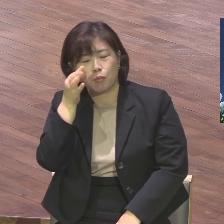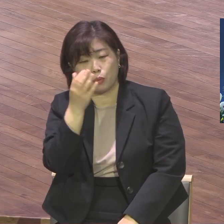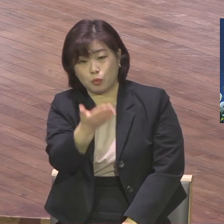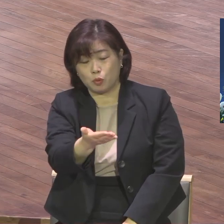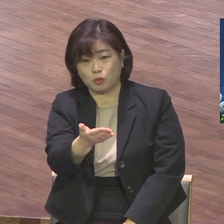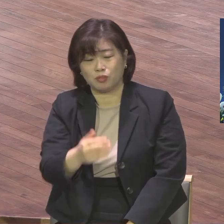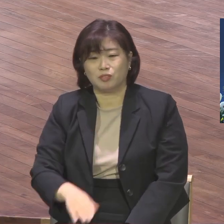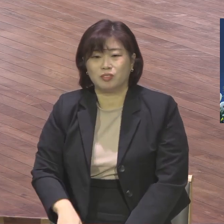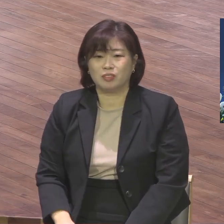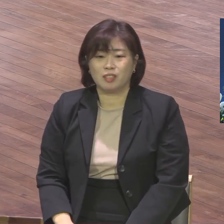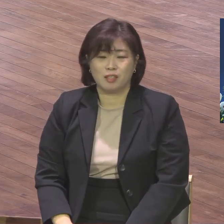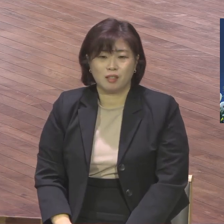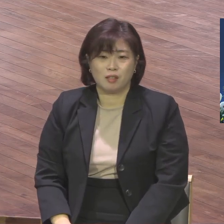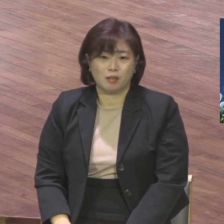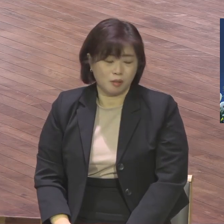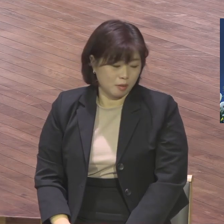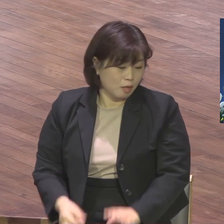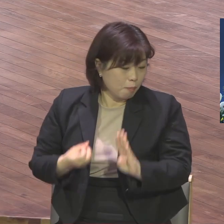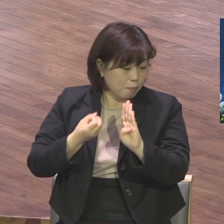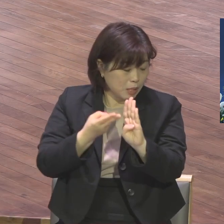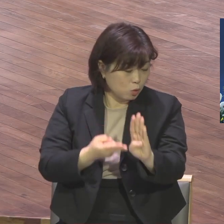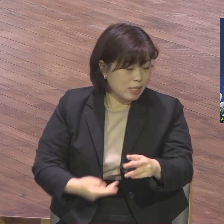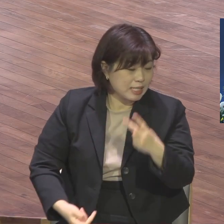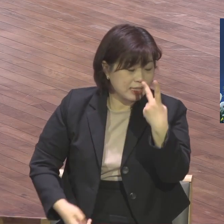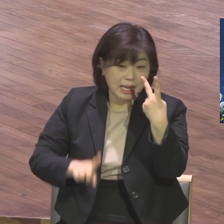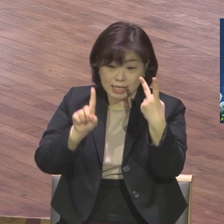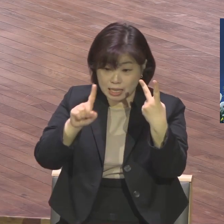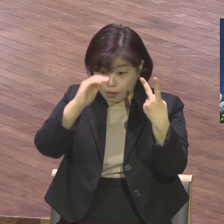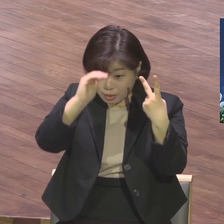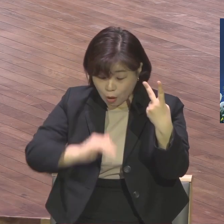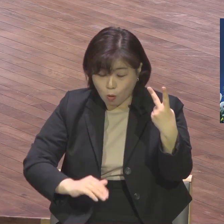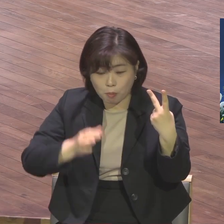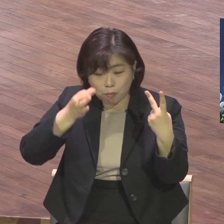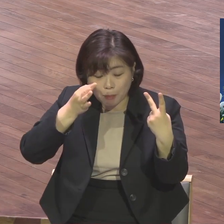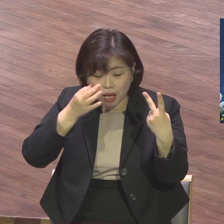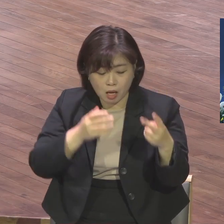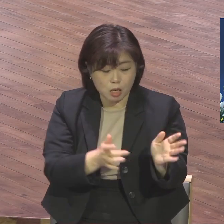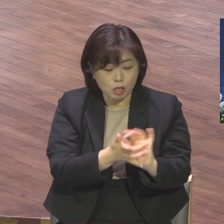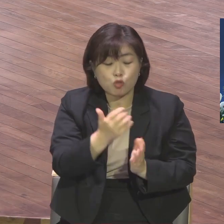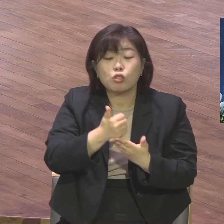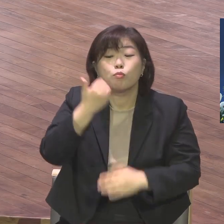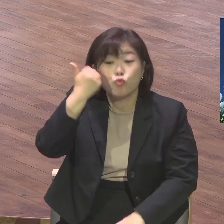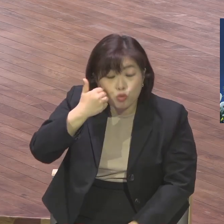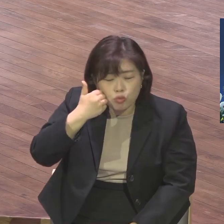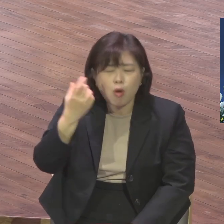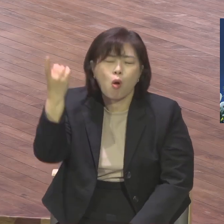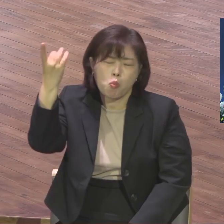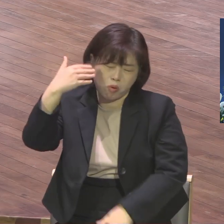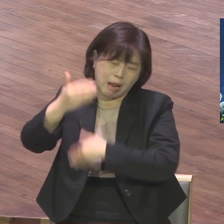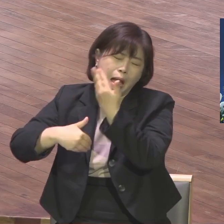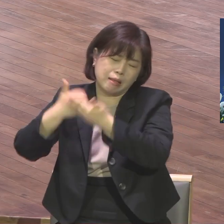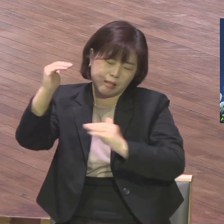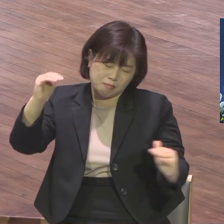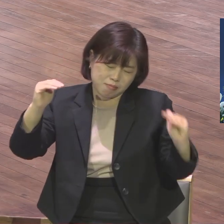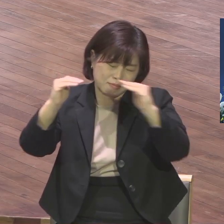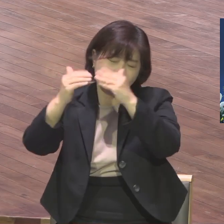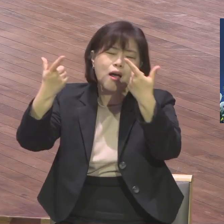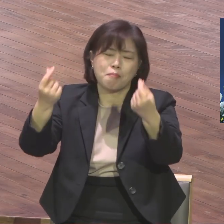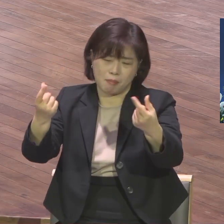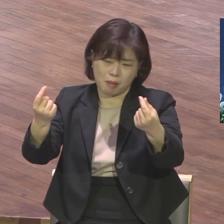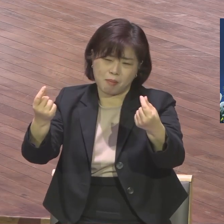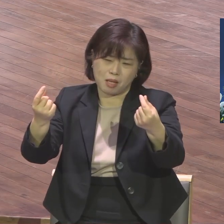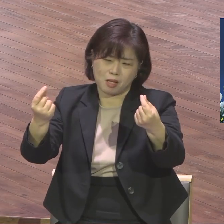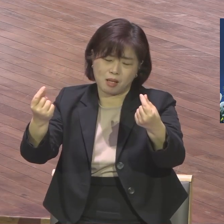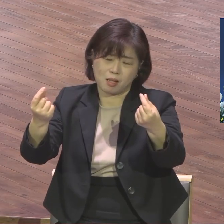빌립보 2장 6절에 보면 예수님은 원래 하나님의 본체였어요. 하나님의 본체 원래 가지고 계신